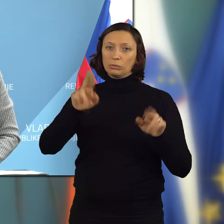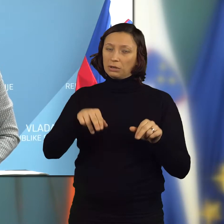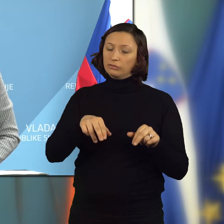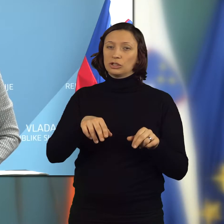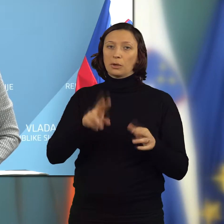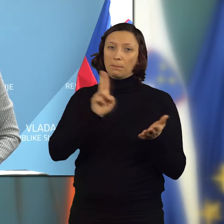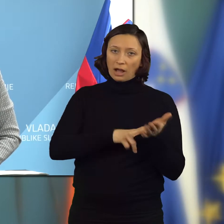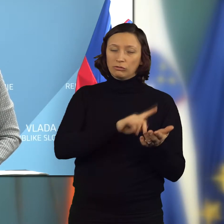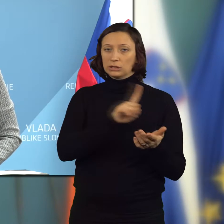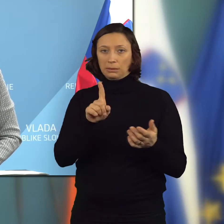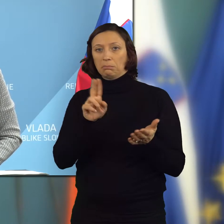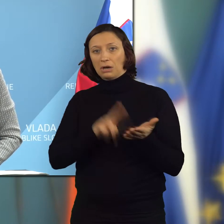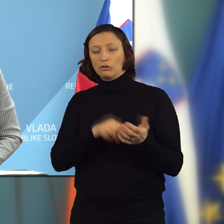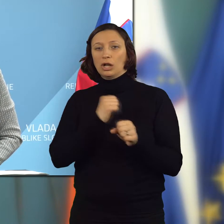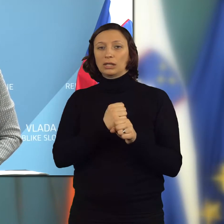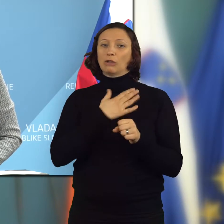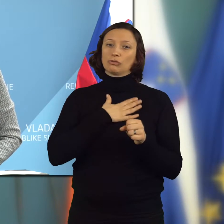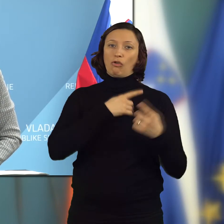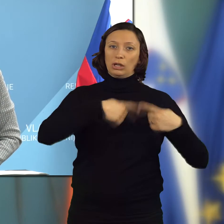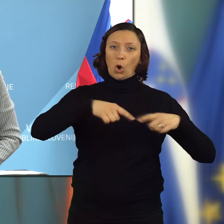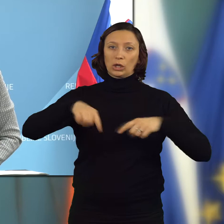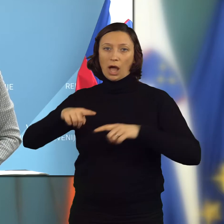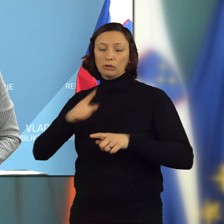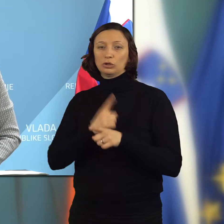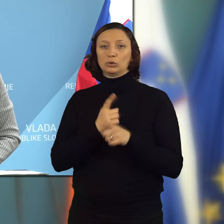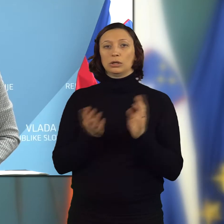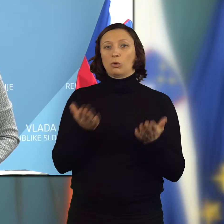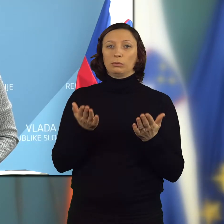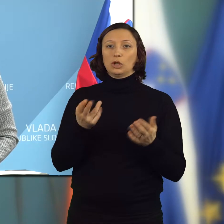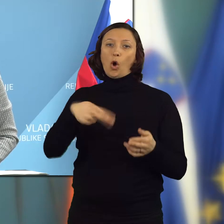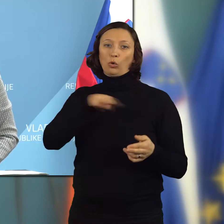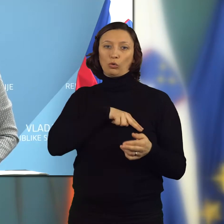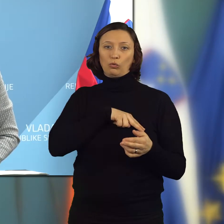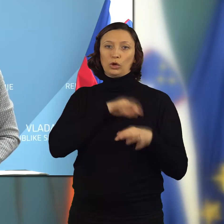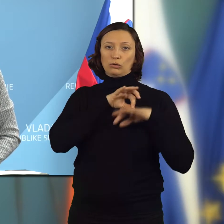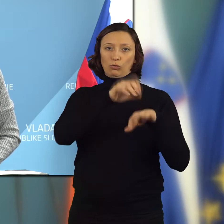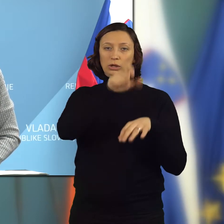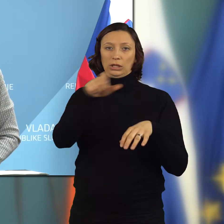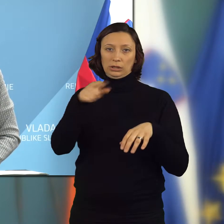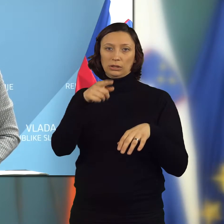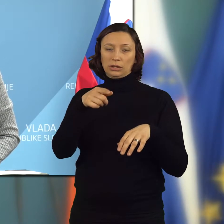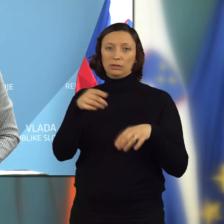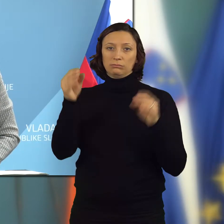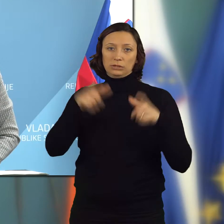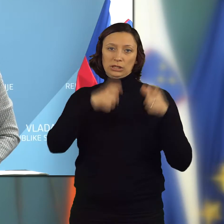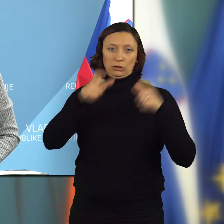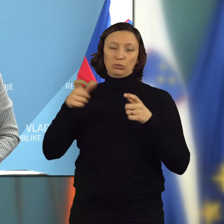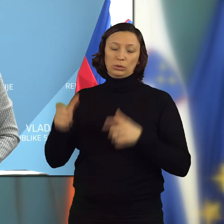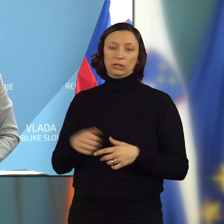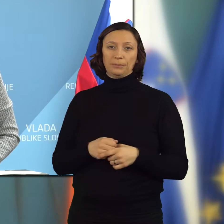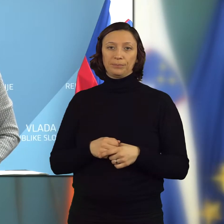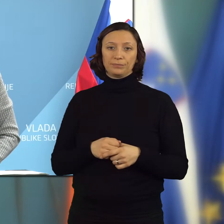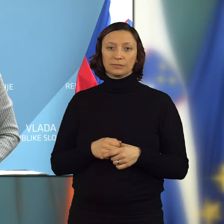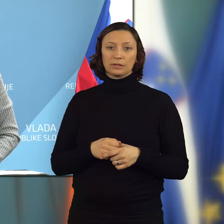ugotovi pravilnost oziroma nepravilnost delovanja svojih organov in tudi morebitno odgovornost vodilnih, ki vodijo takšne